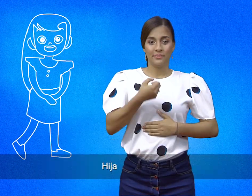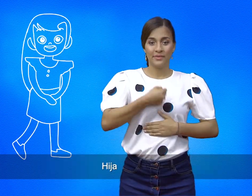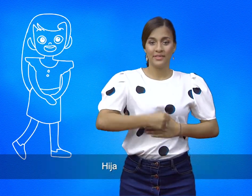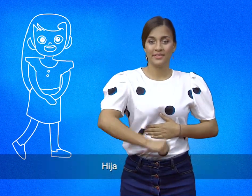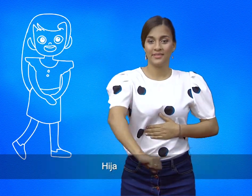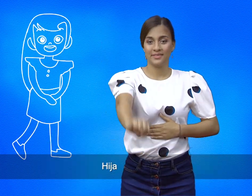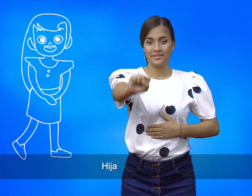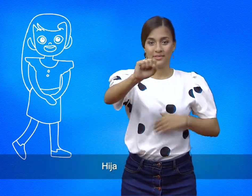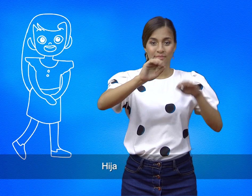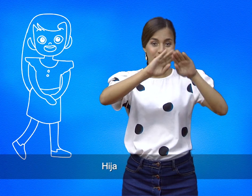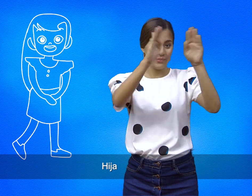Hija.